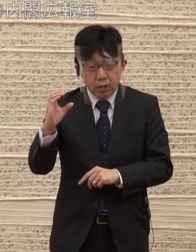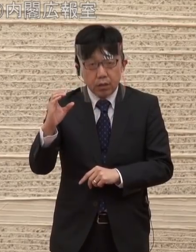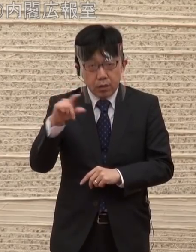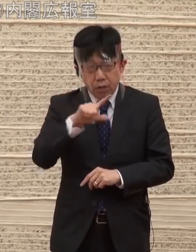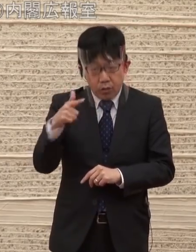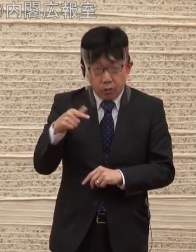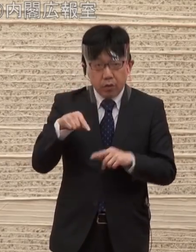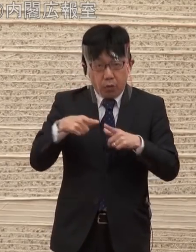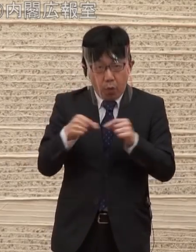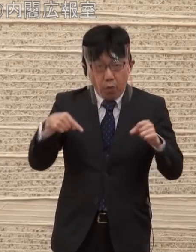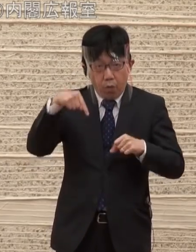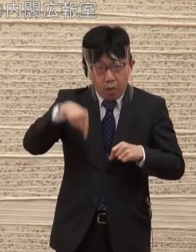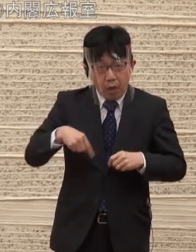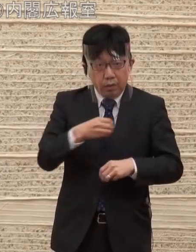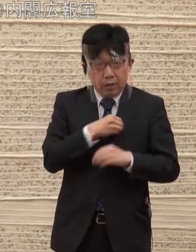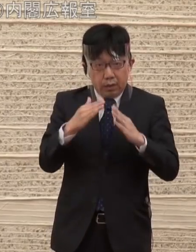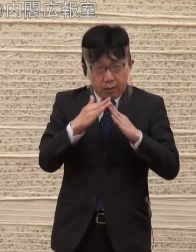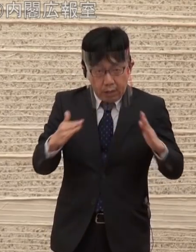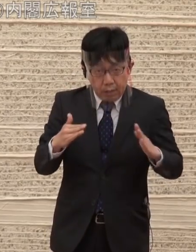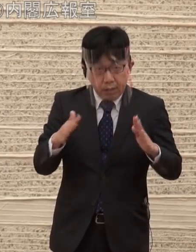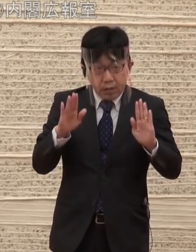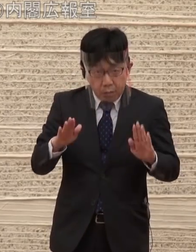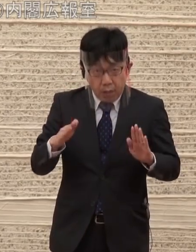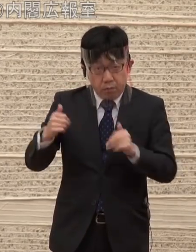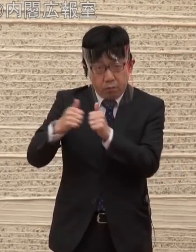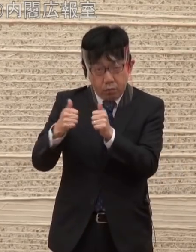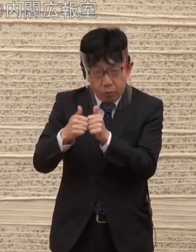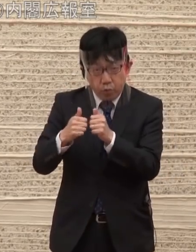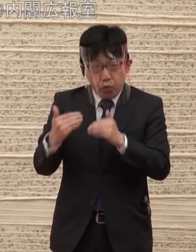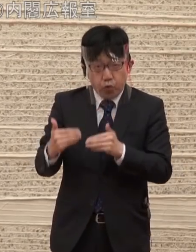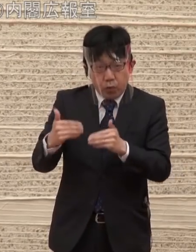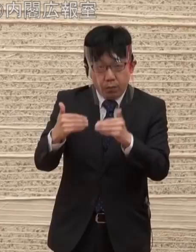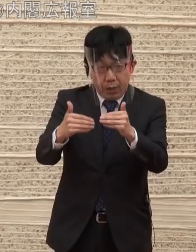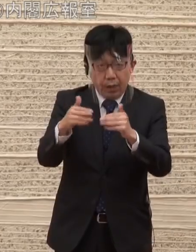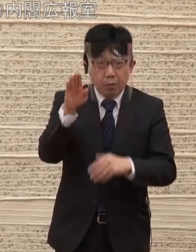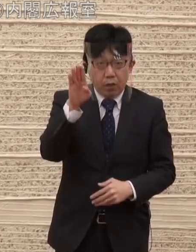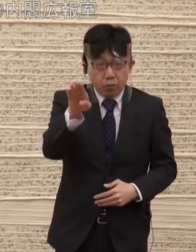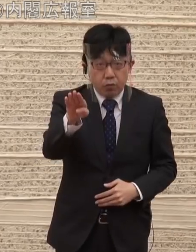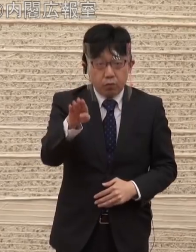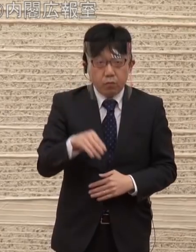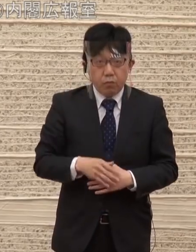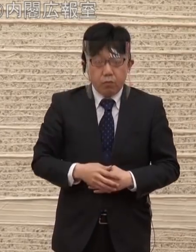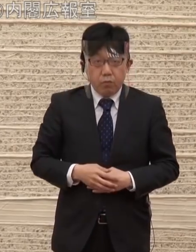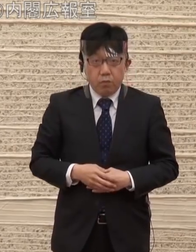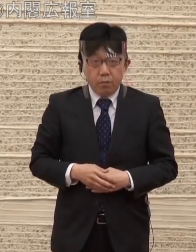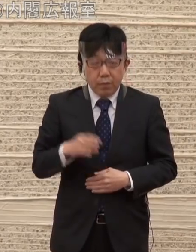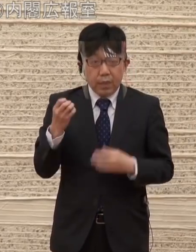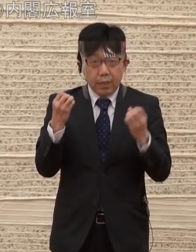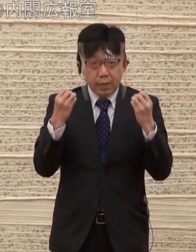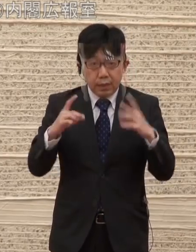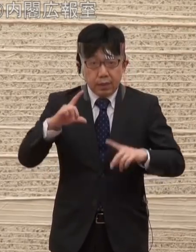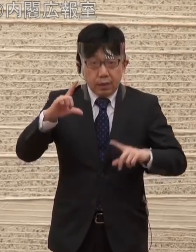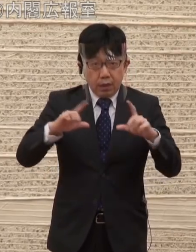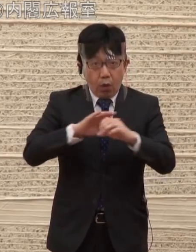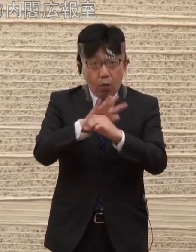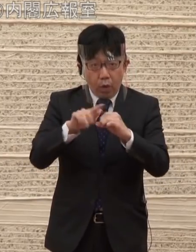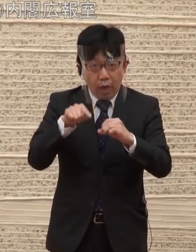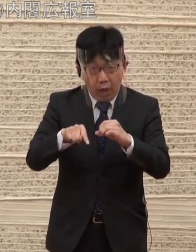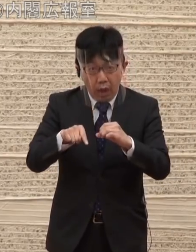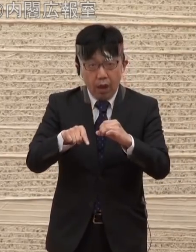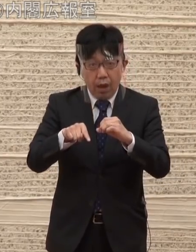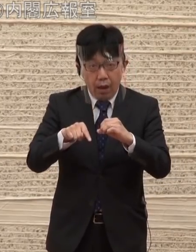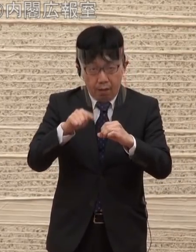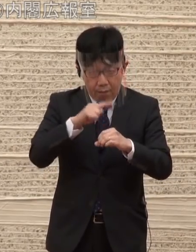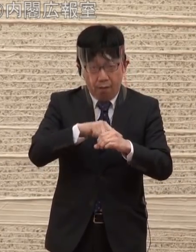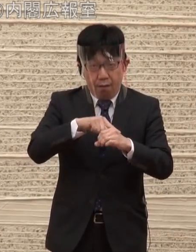て精力的に準備を進めているというふうに象徴していますが新型あーこんなウエストの戦いは長期戦も